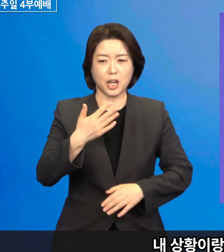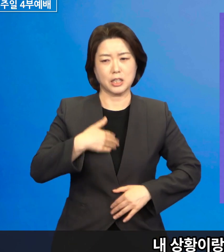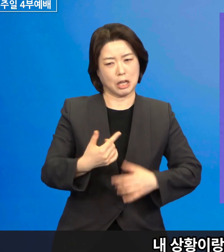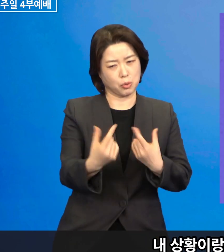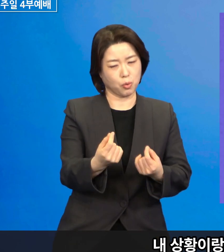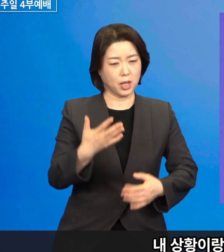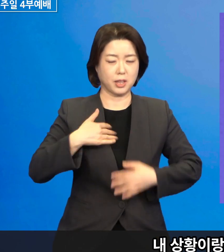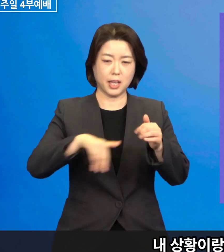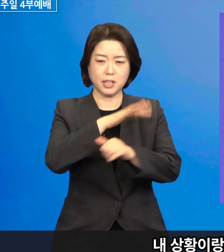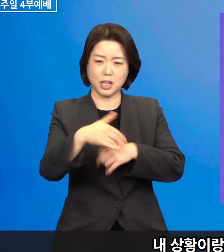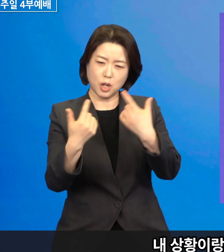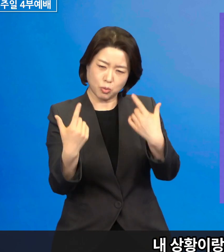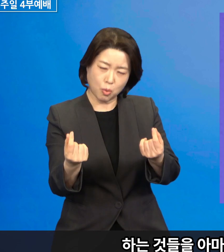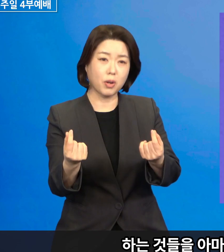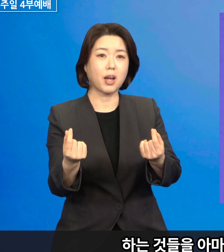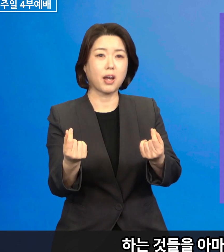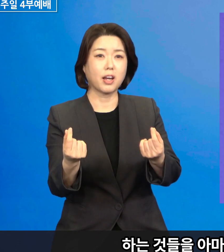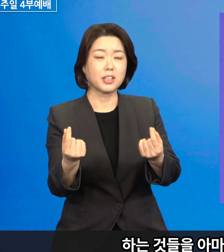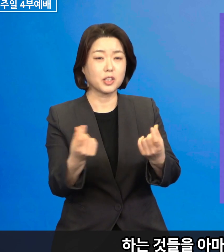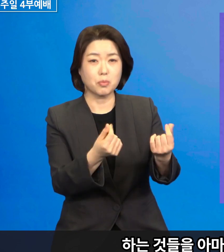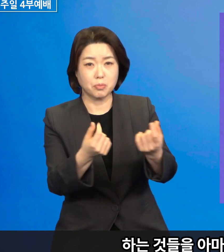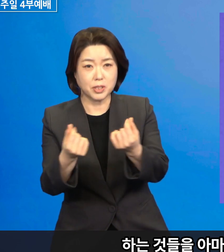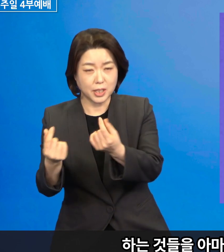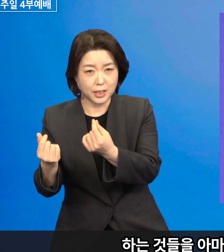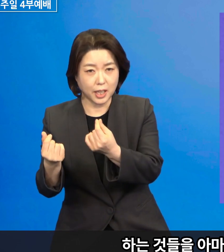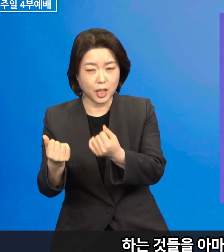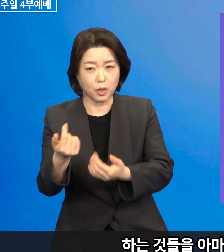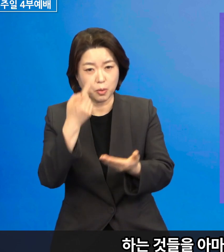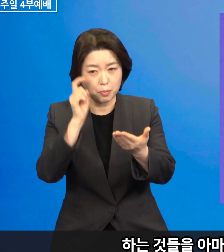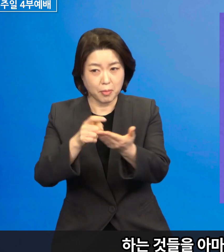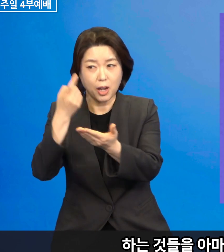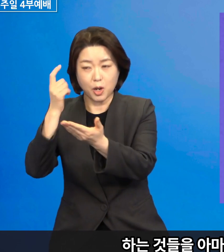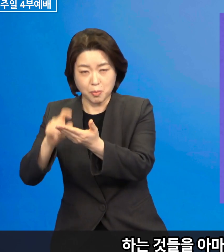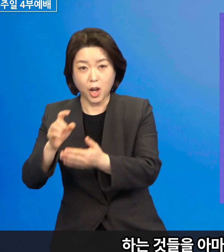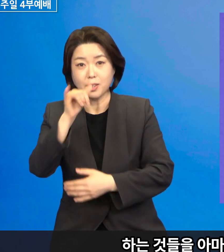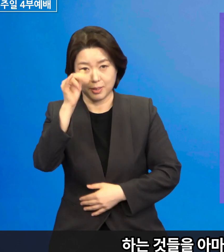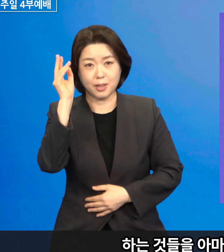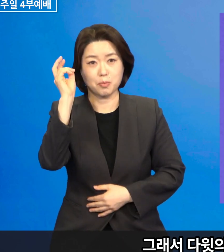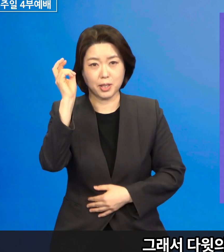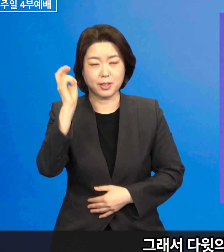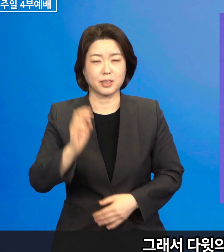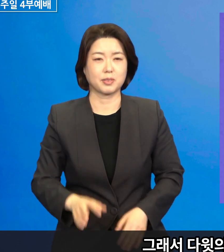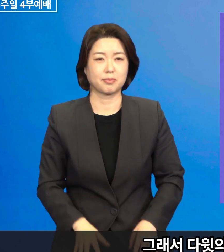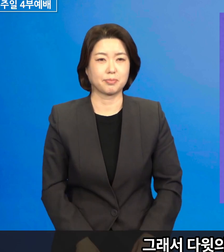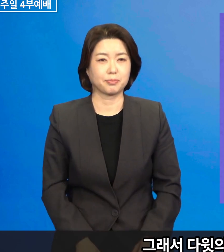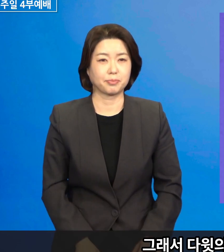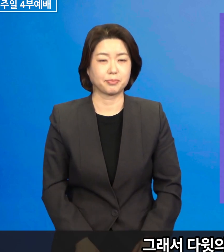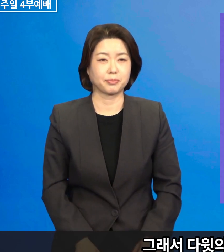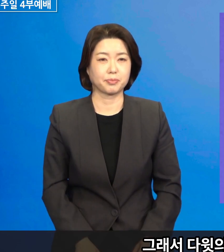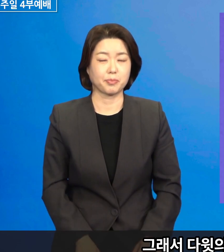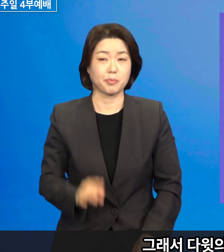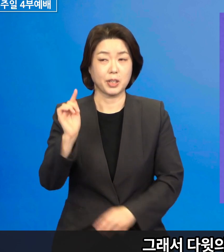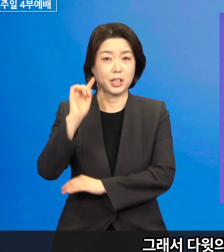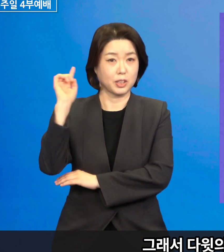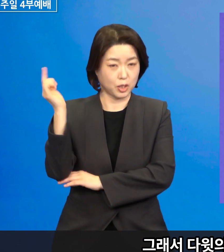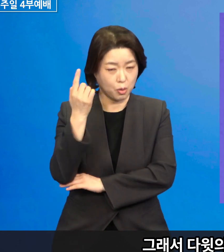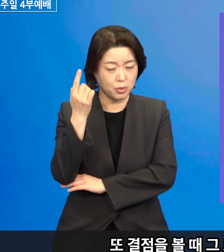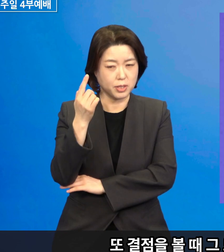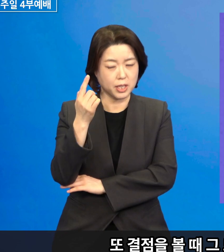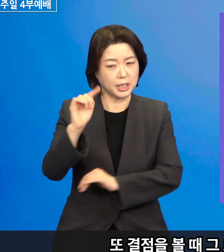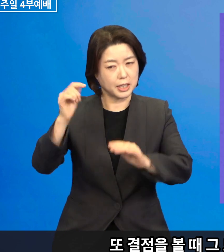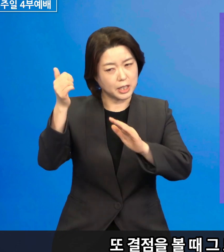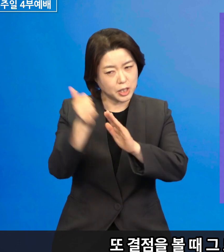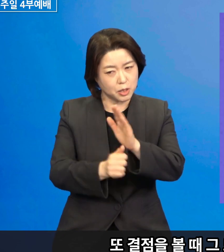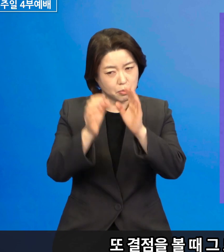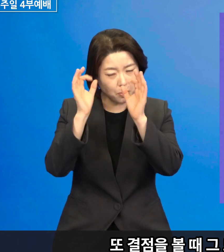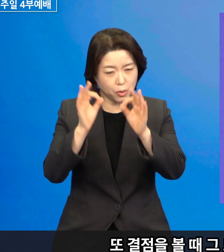내 상황이랑 너무 비슷하다 하는 것들을 아마 발견하셨을 겁니다. 그래서 다윗의 이 실패를 볼 때,